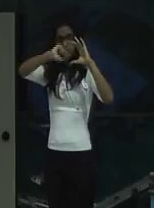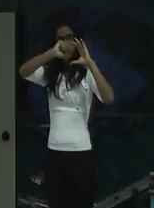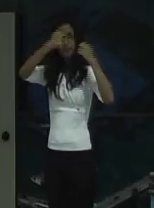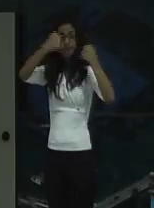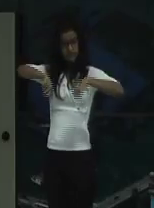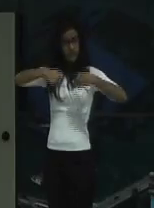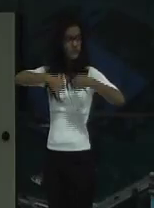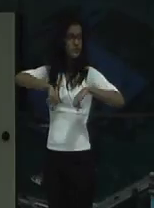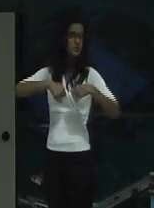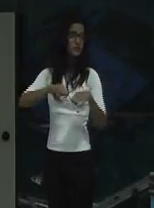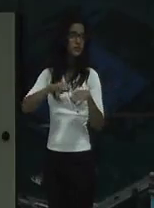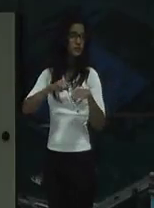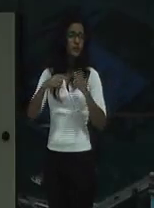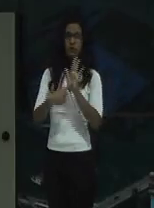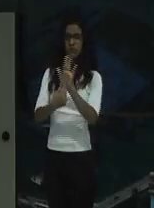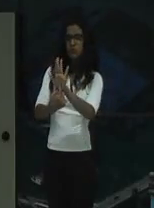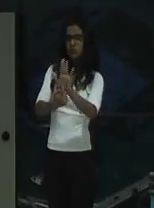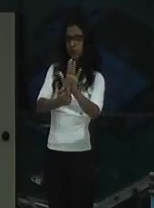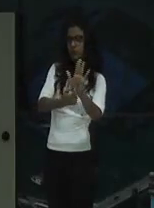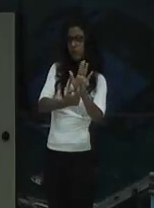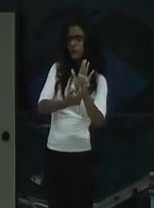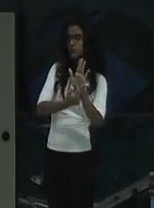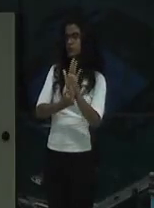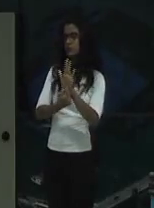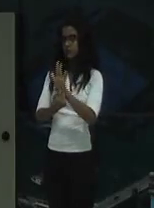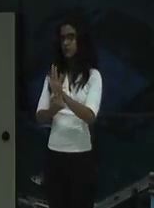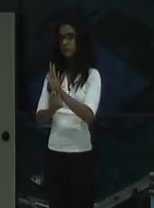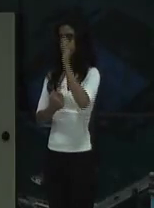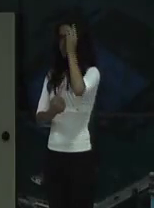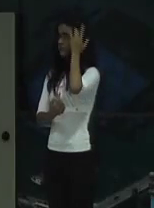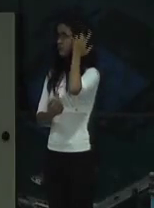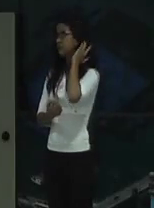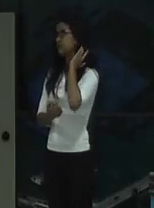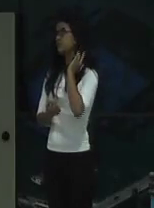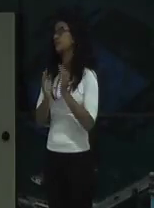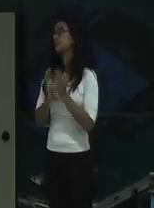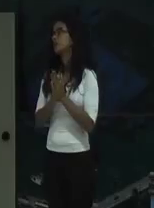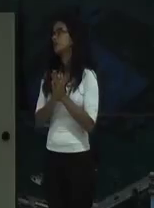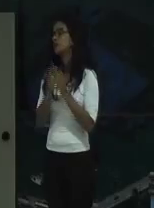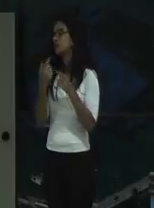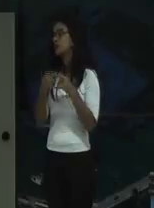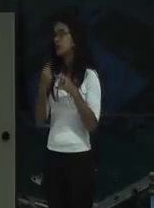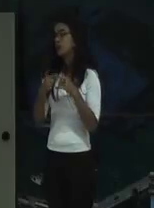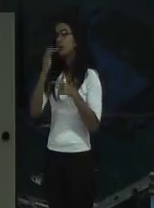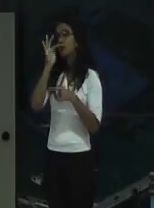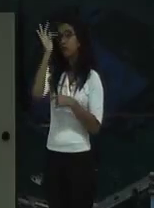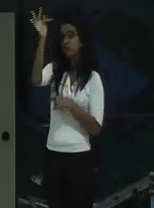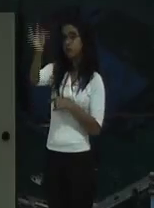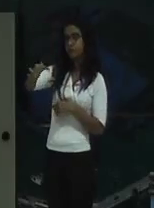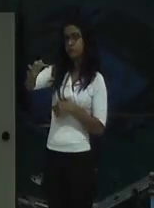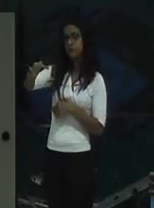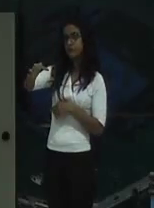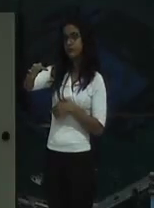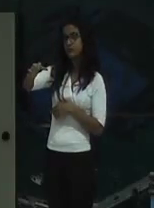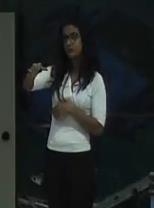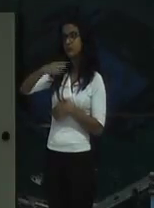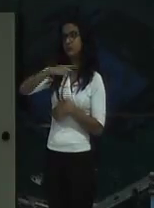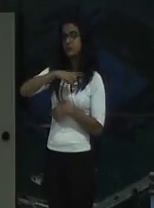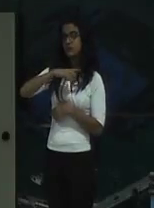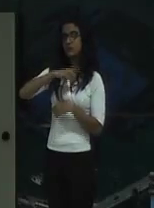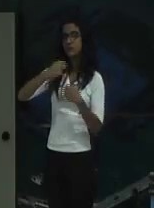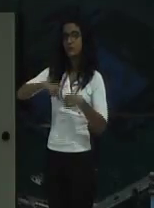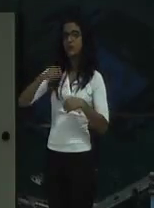gravada uma apresentação de todos os dados que o governo vem apresentar, para poder, lá na frente, se caso for necessário,